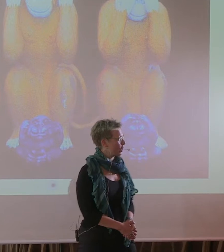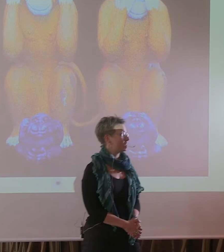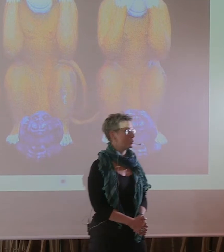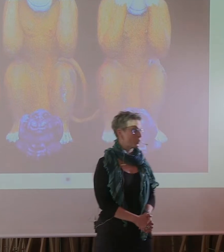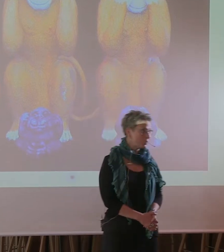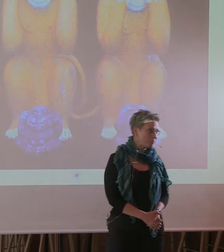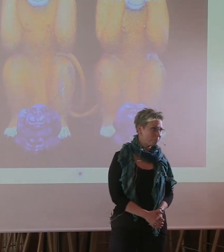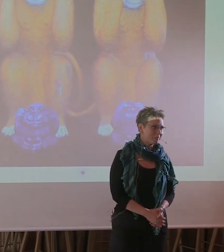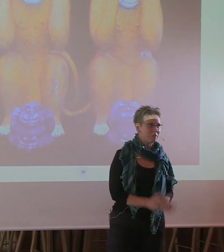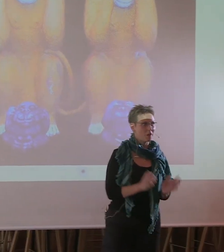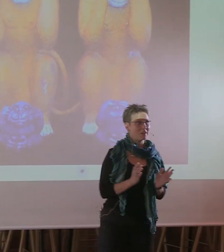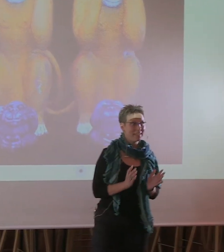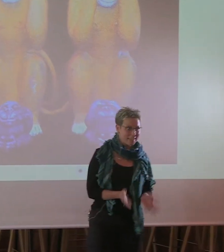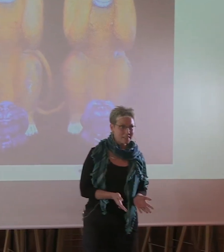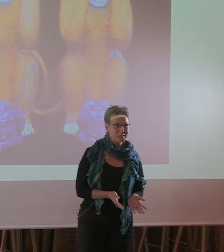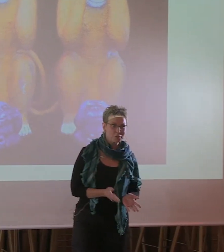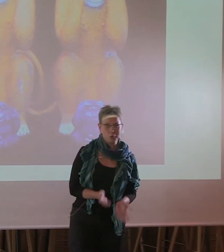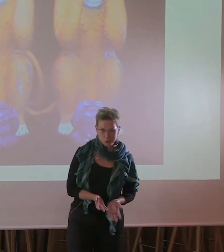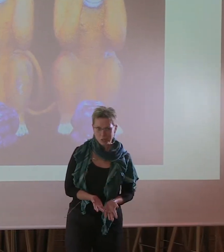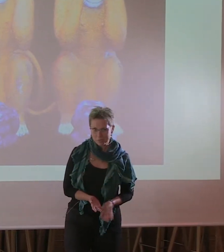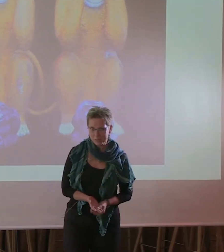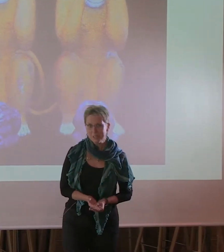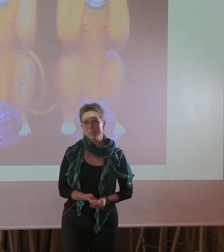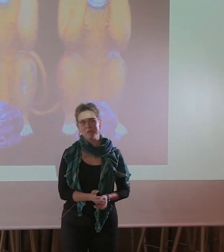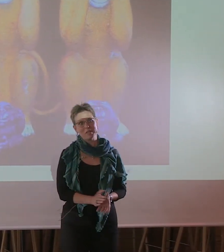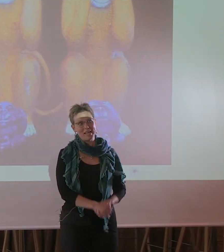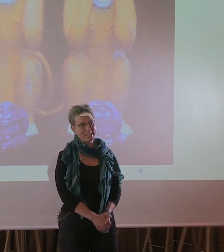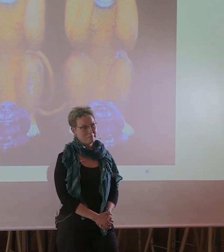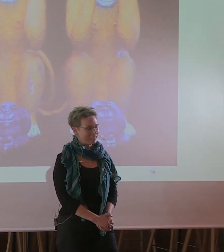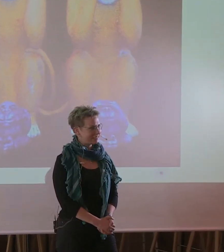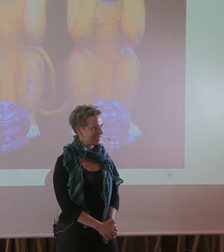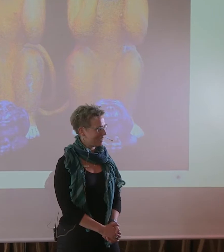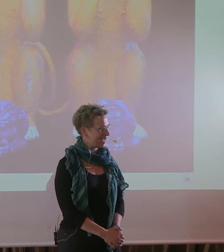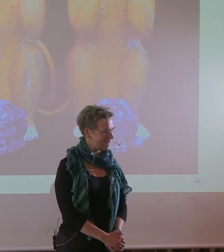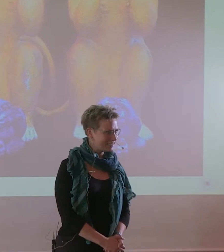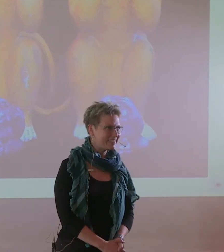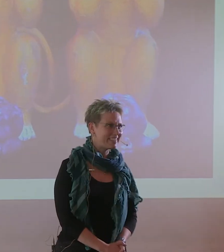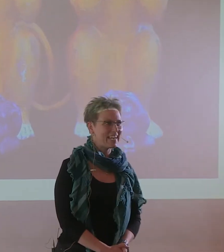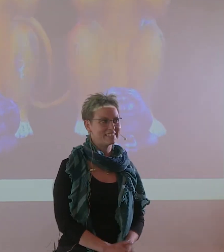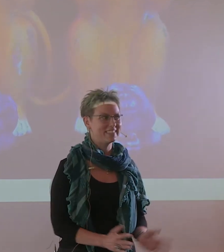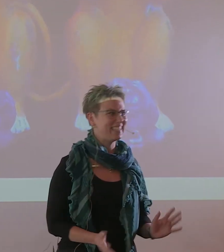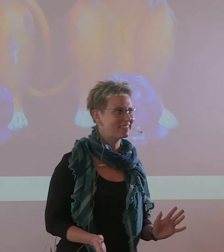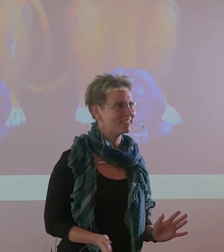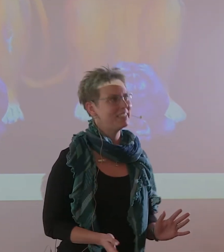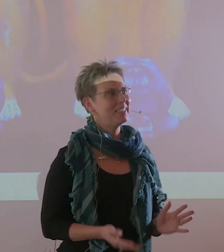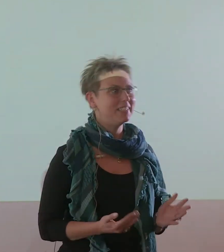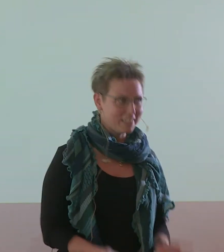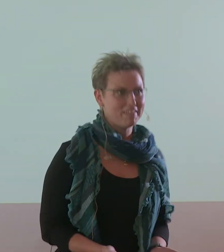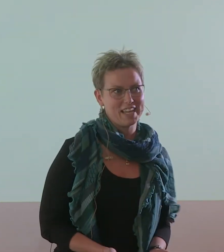og vi tolker til døve. Vi tolker ikke til døvestumme, som der er mange, der stadigvæk kalder det. Det er sådan